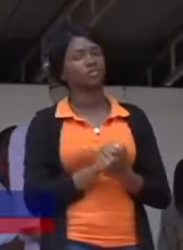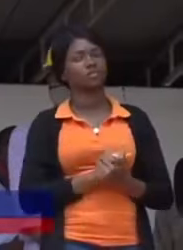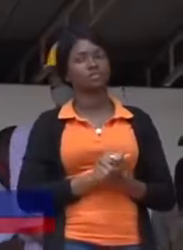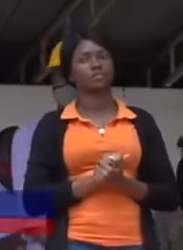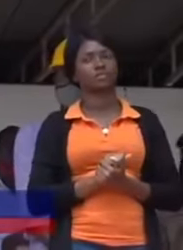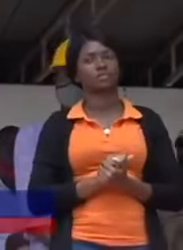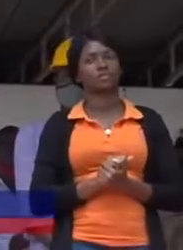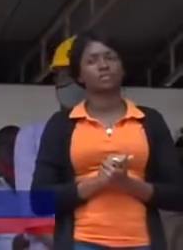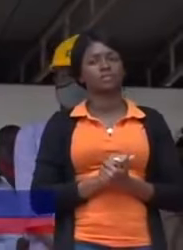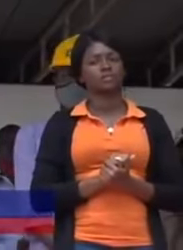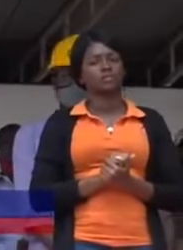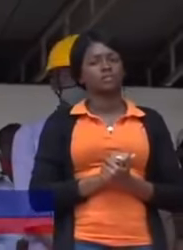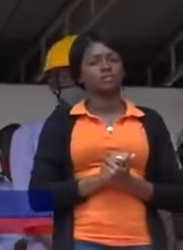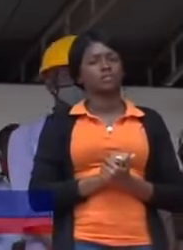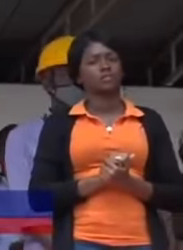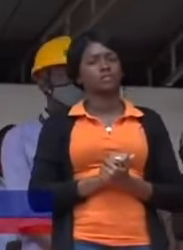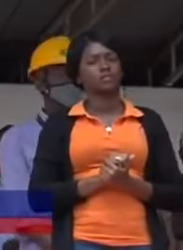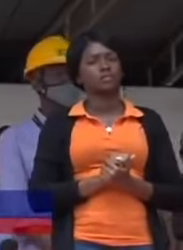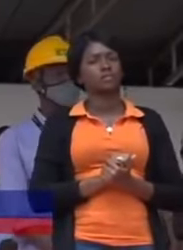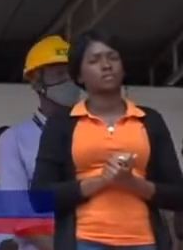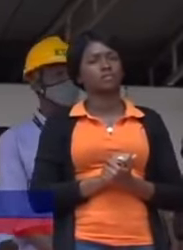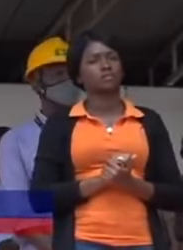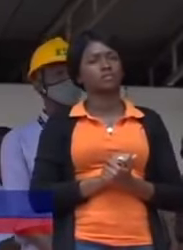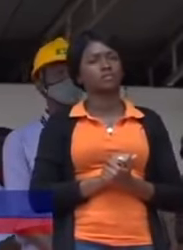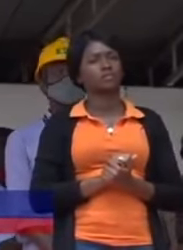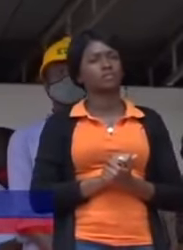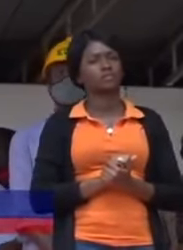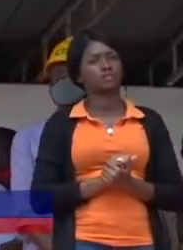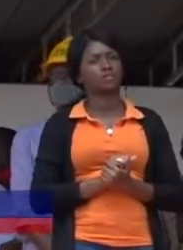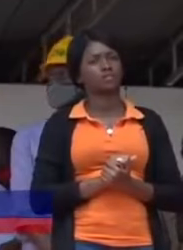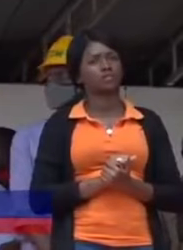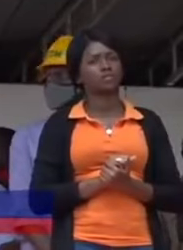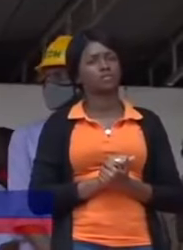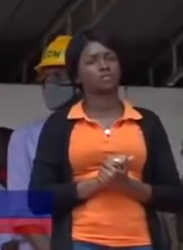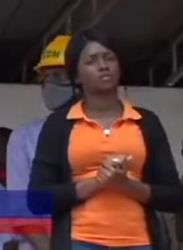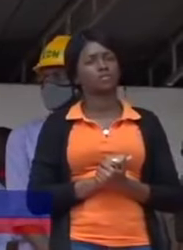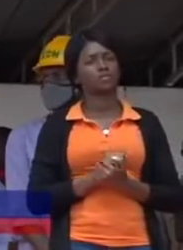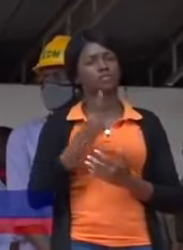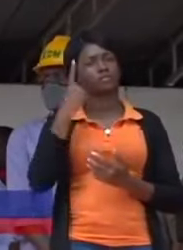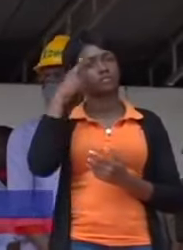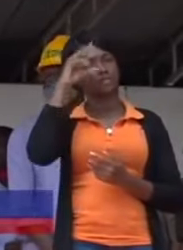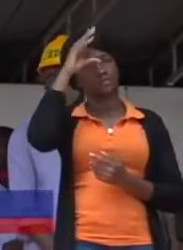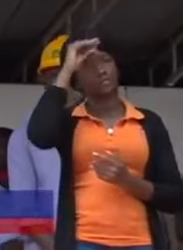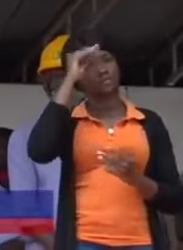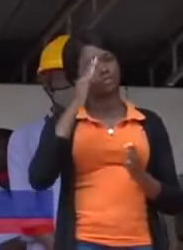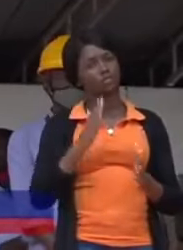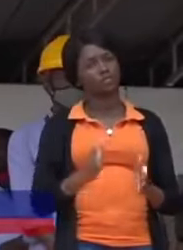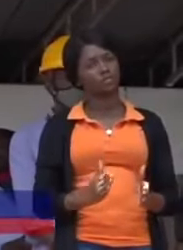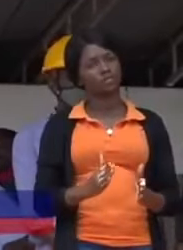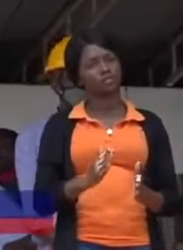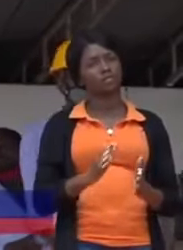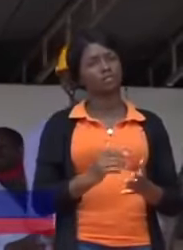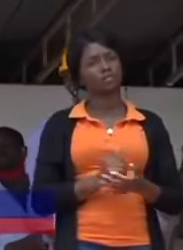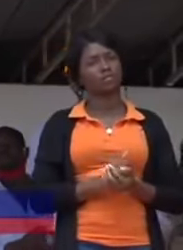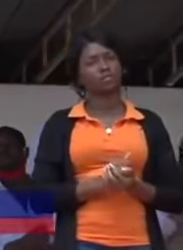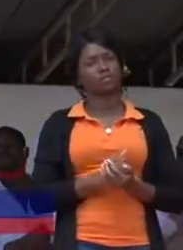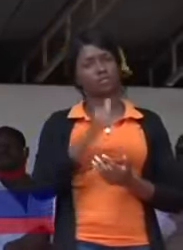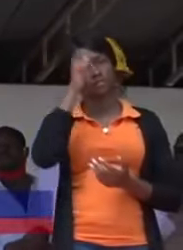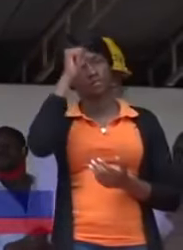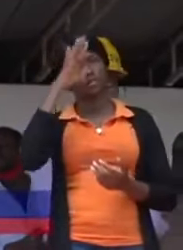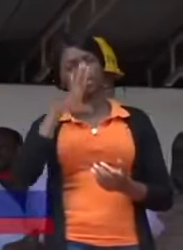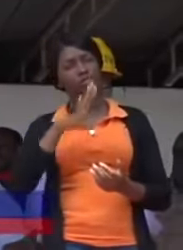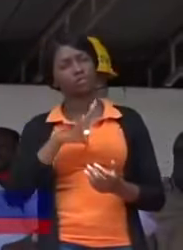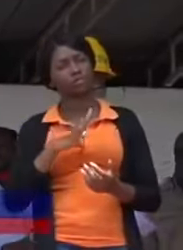coûte. Ça veut dire tout petit. C'est pour ça, monsieur Damio, qui